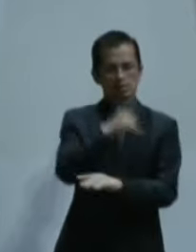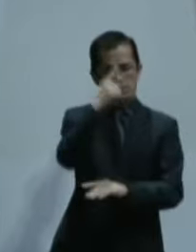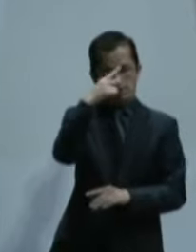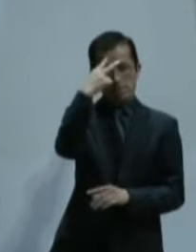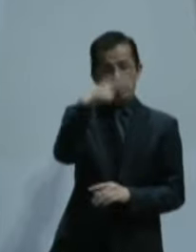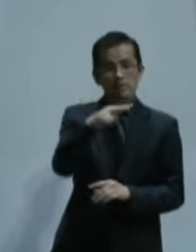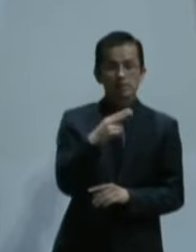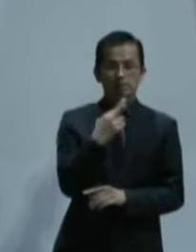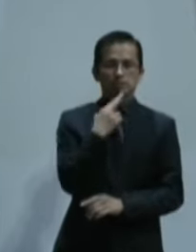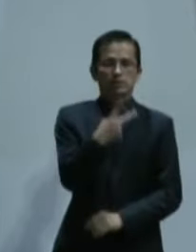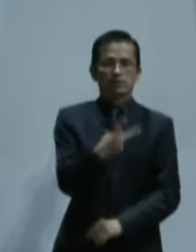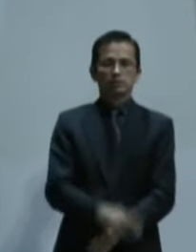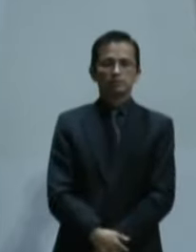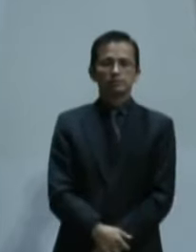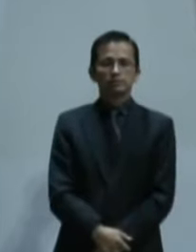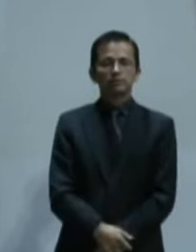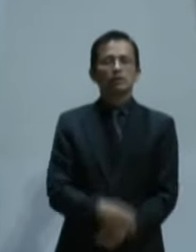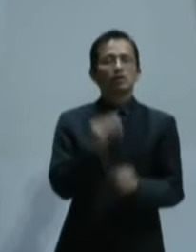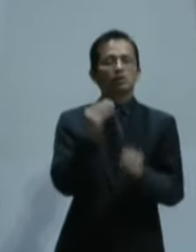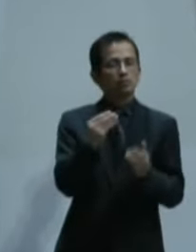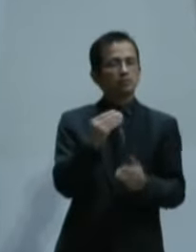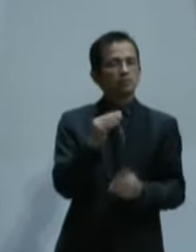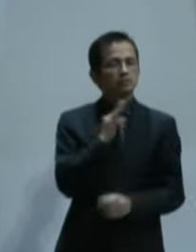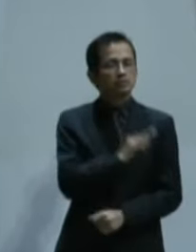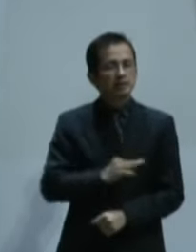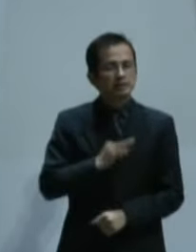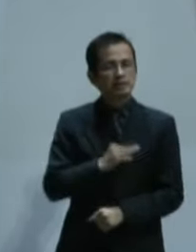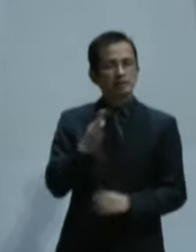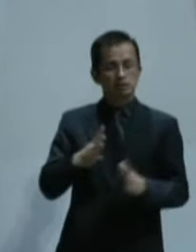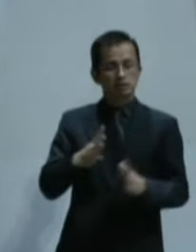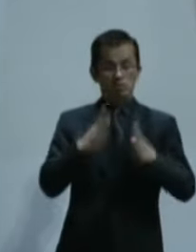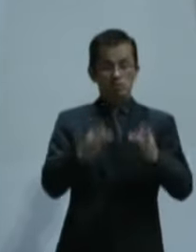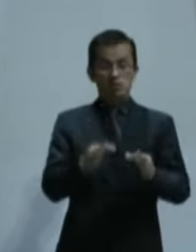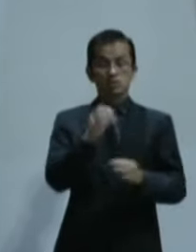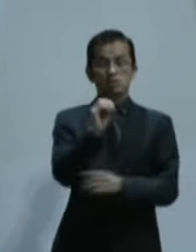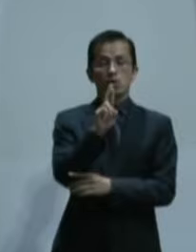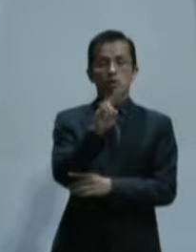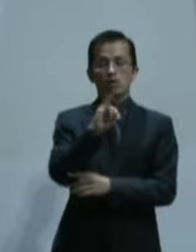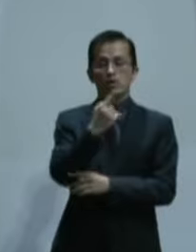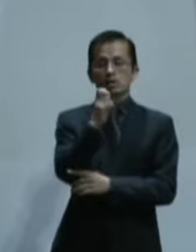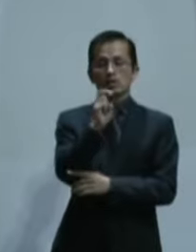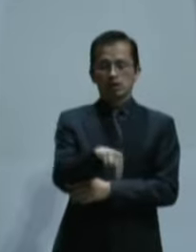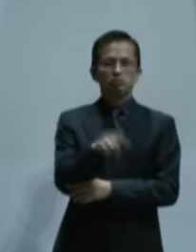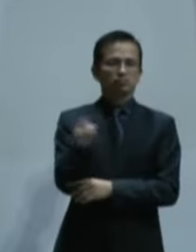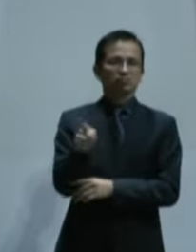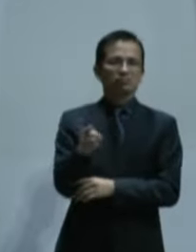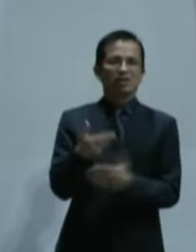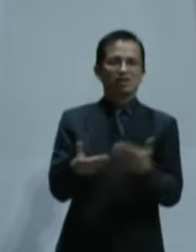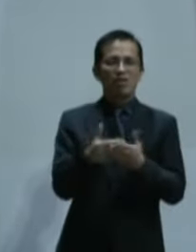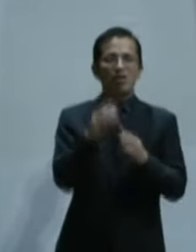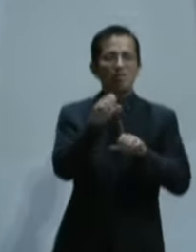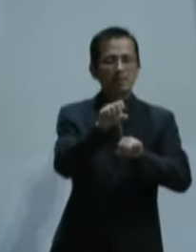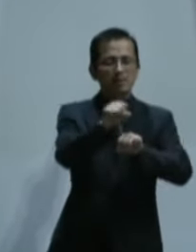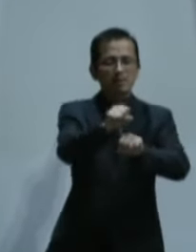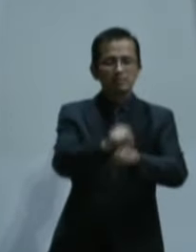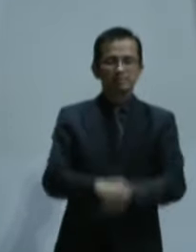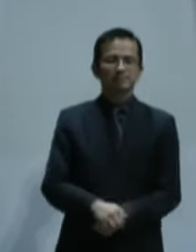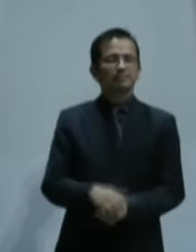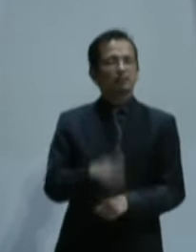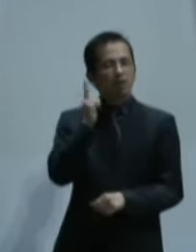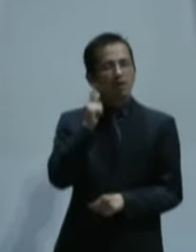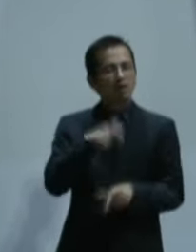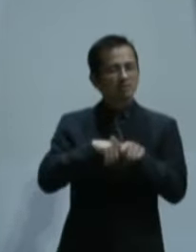un México mejor Muchas felicidades a la fundación por estos logros que sigan los éxitos